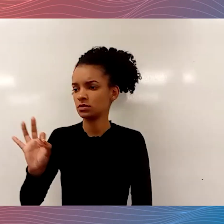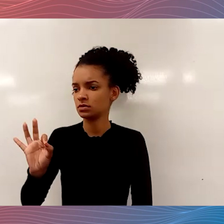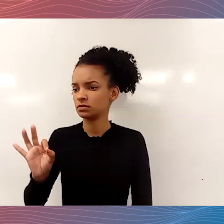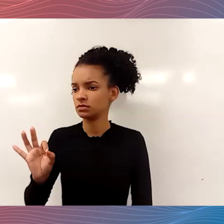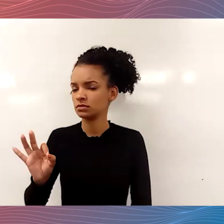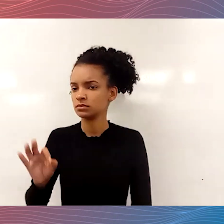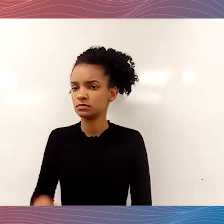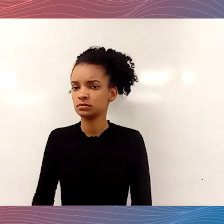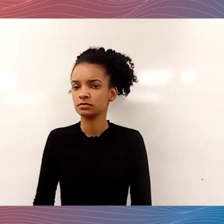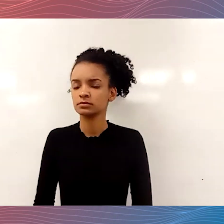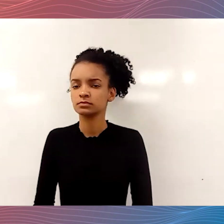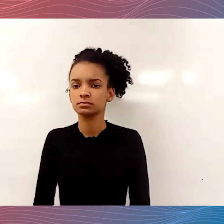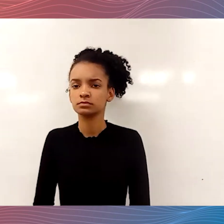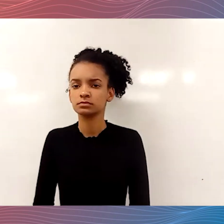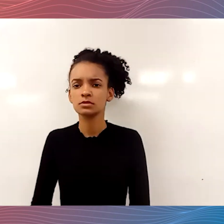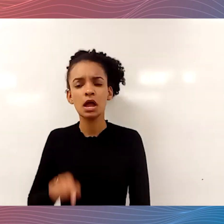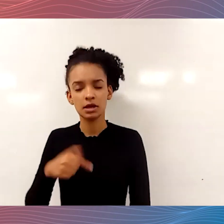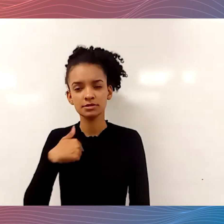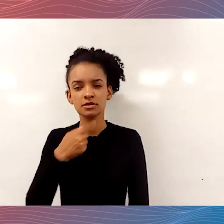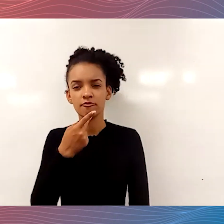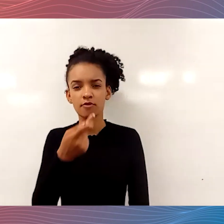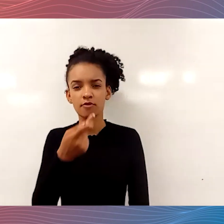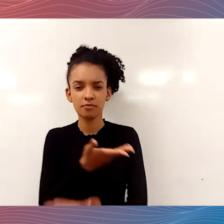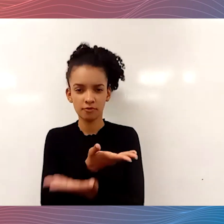É isso que eu estou propondo para vocês.